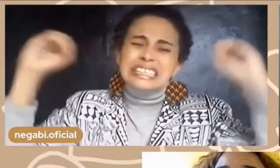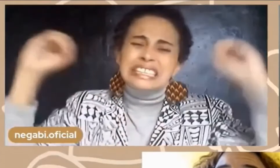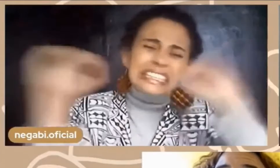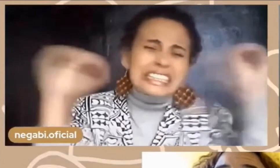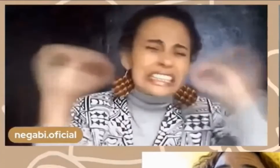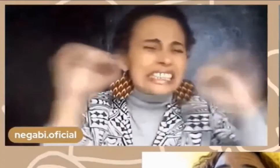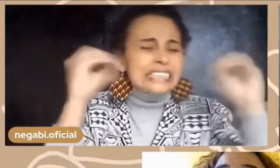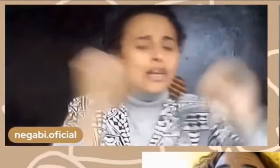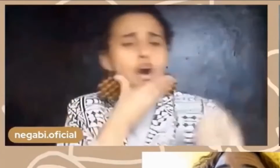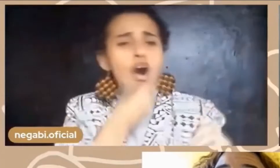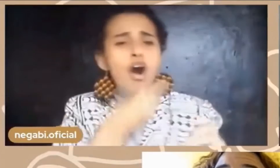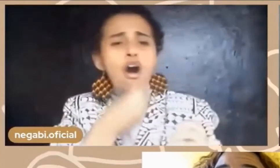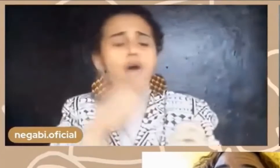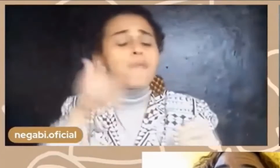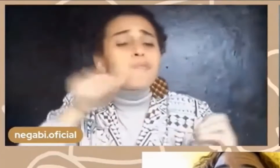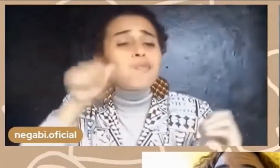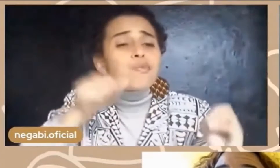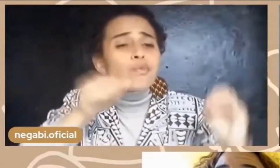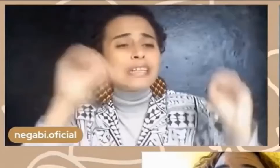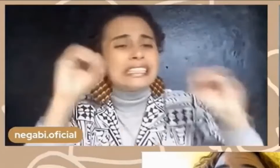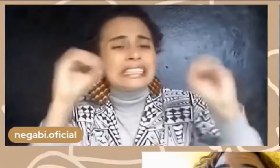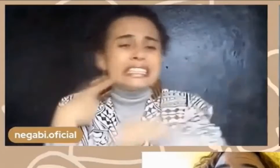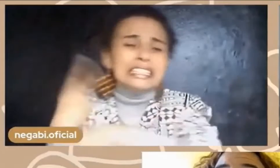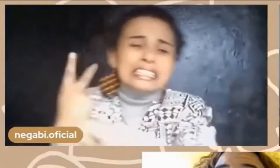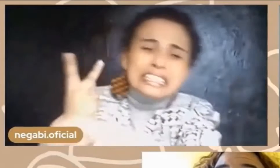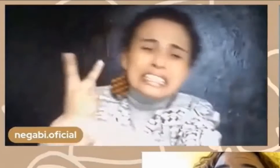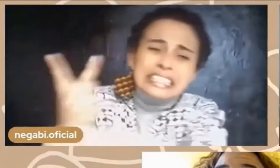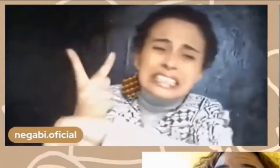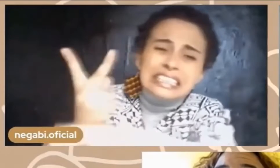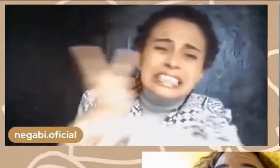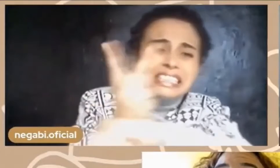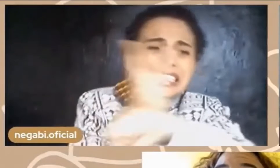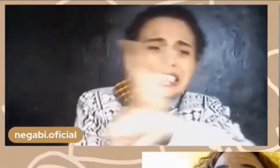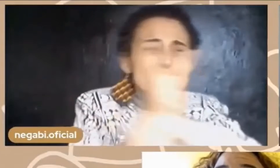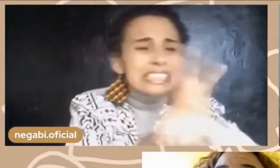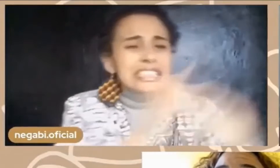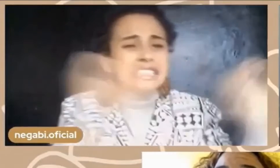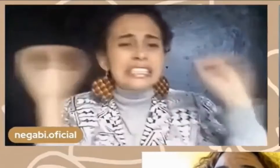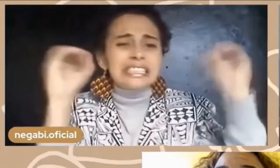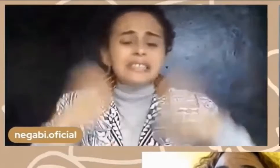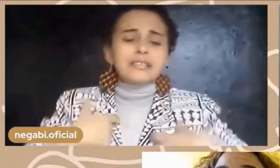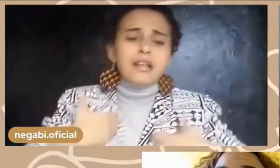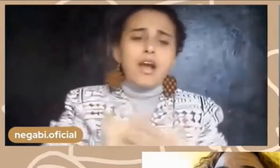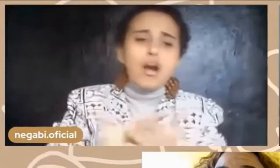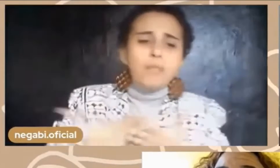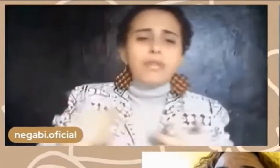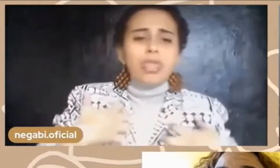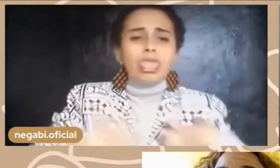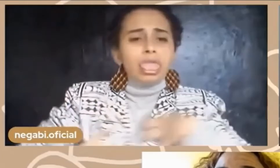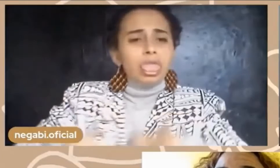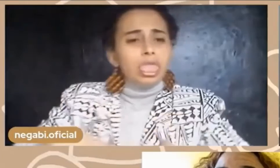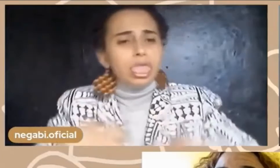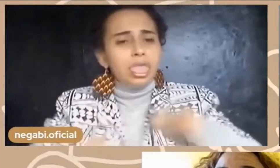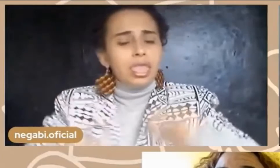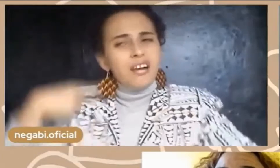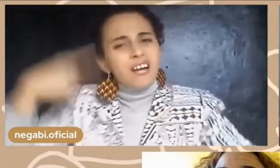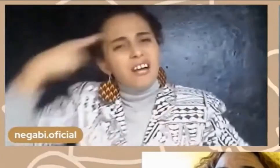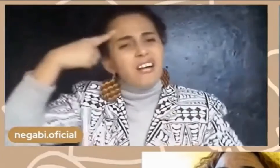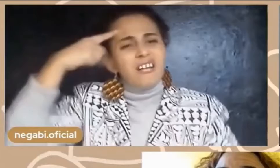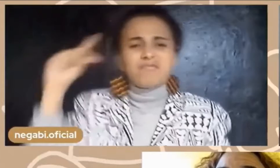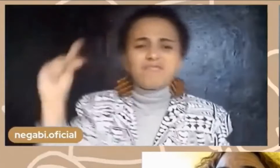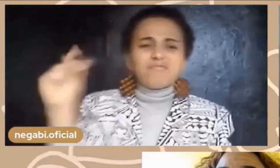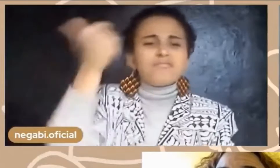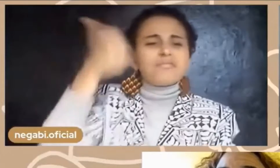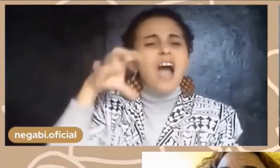não conseguia encontrar essa mulher. E eu só encontrava homem. Eu não encontrava um intérprete, uma intérprete mulher,